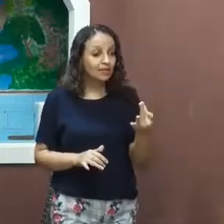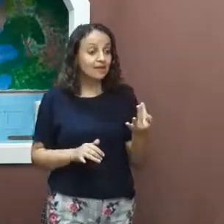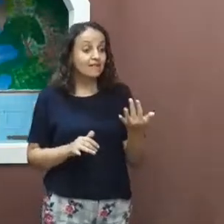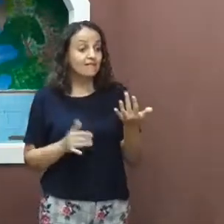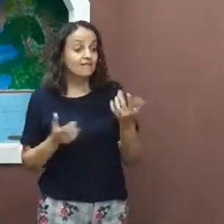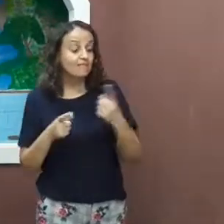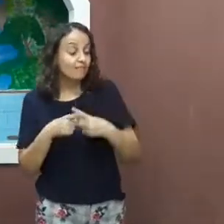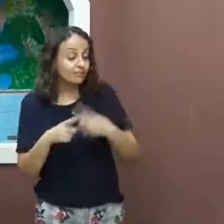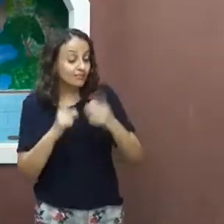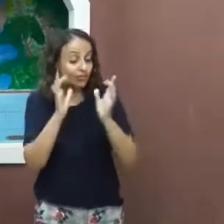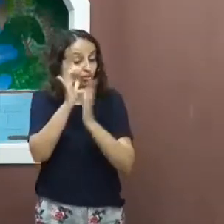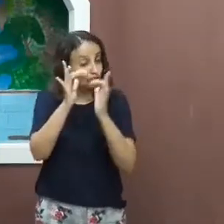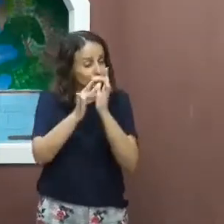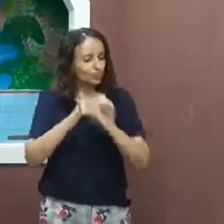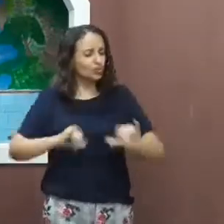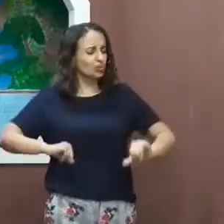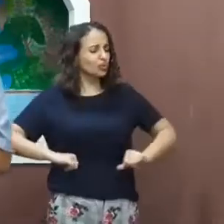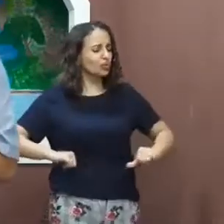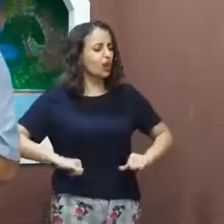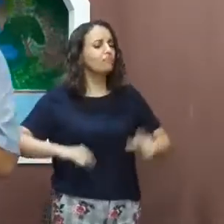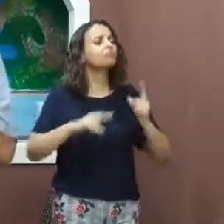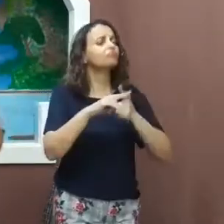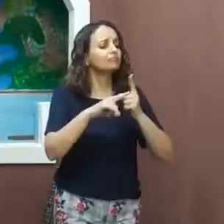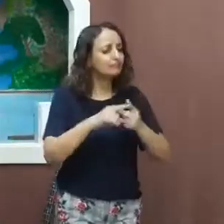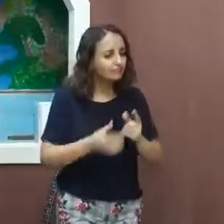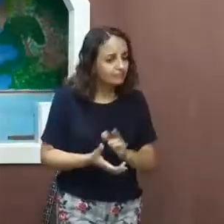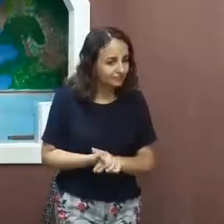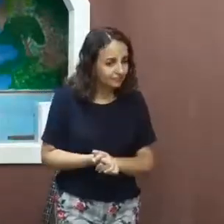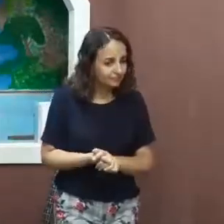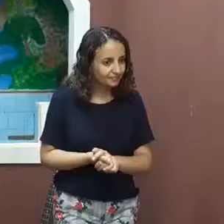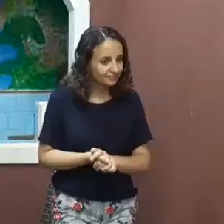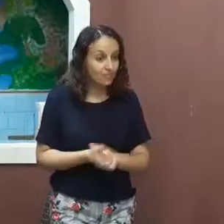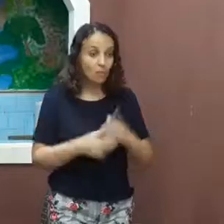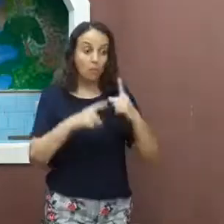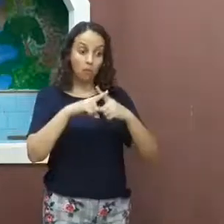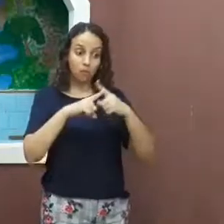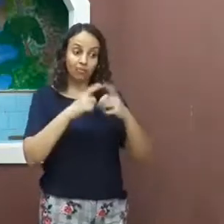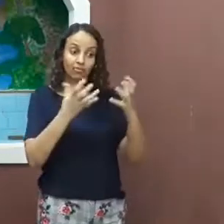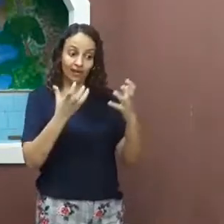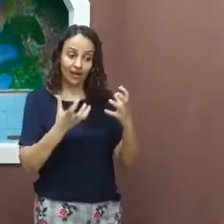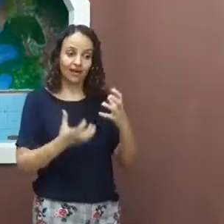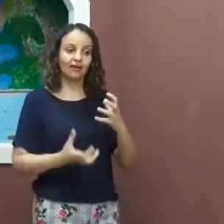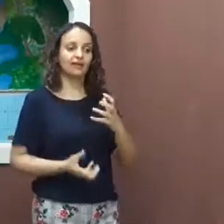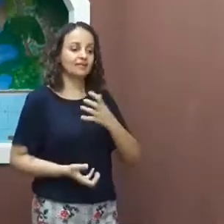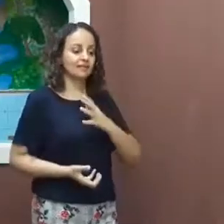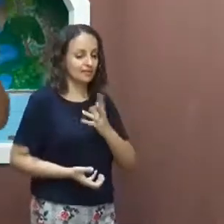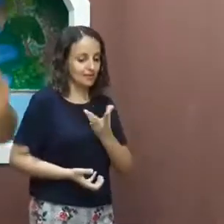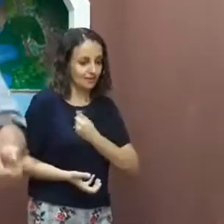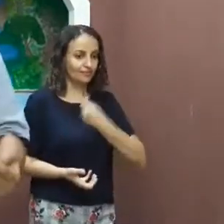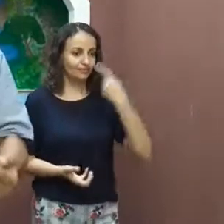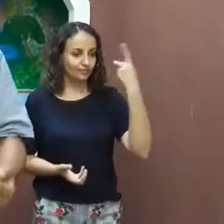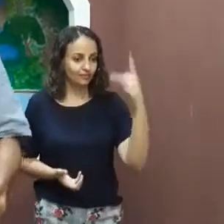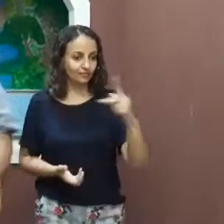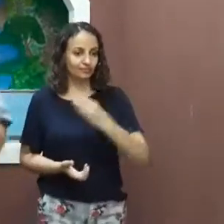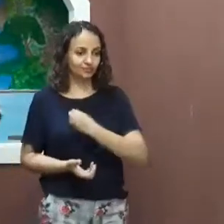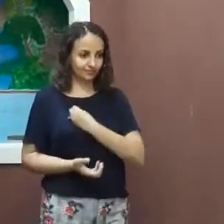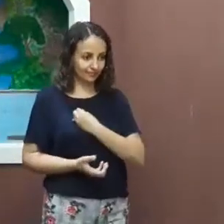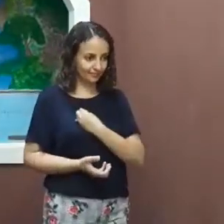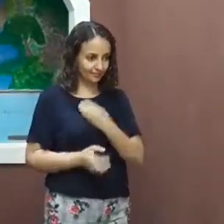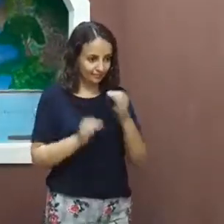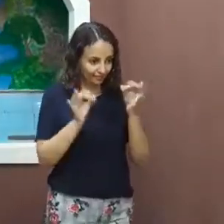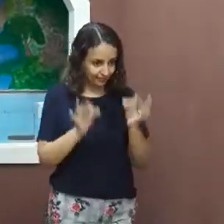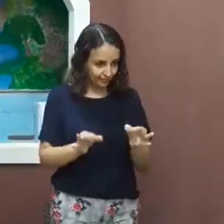por que Jesus sofreu? Por que Jesus veio aqui? Porque Jesus quer salvar a sua vida. Porque Jesus quis salvar a